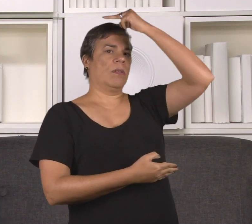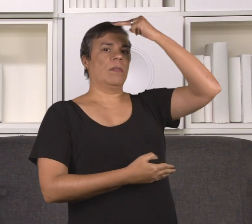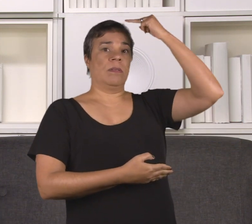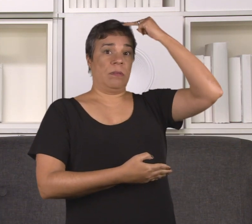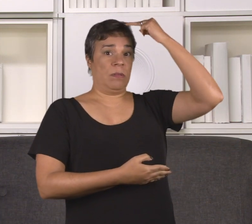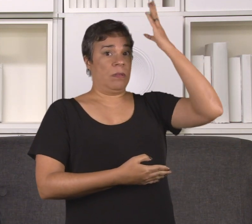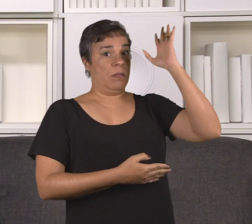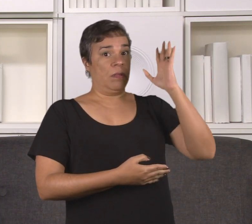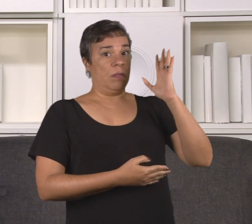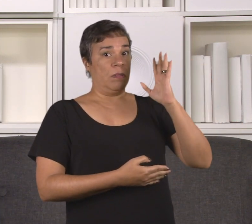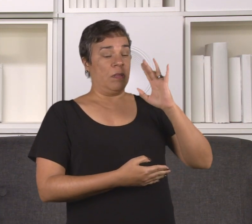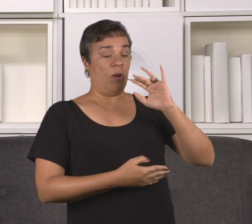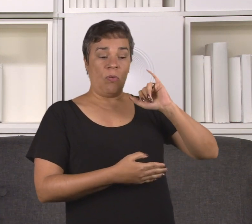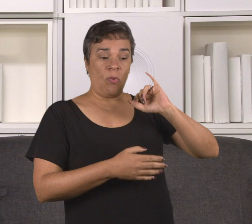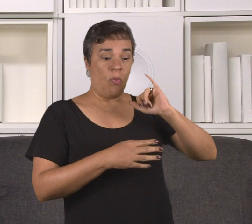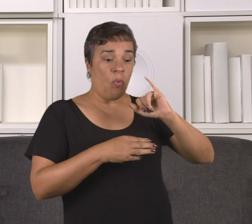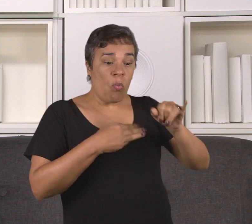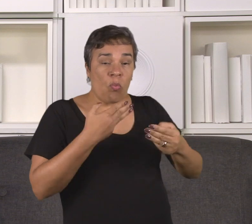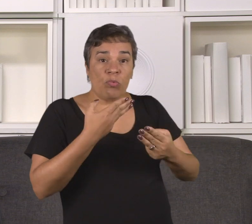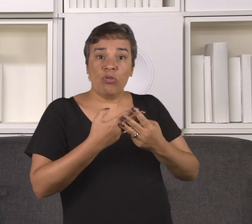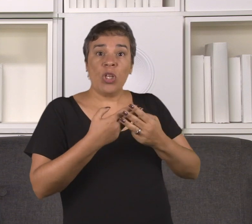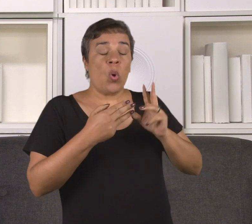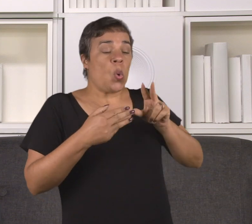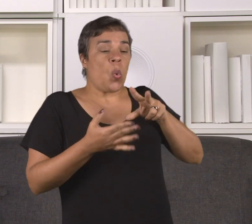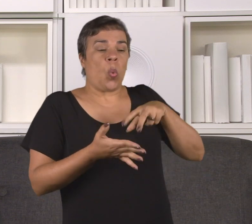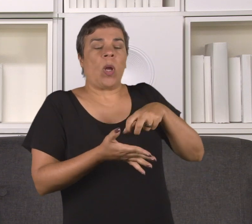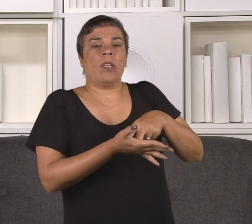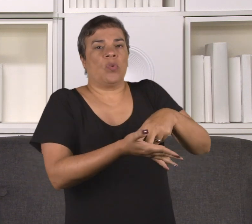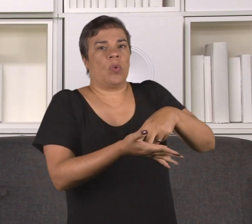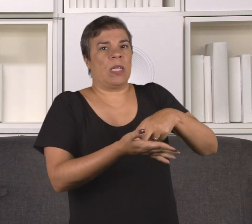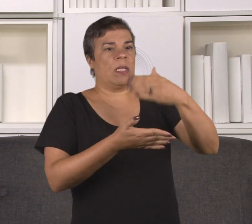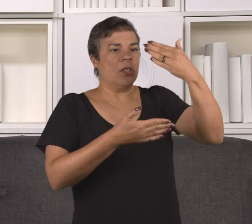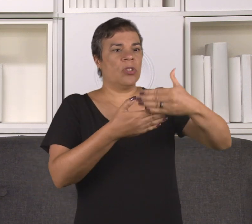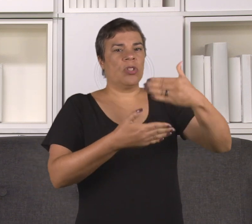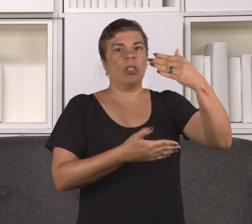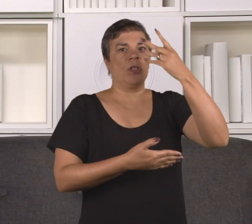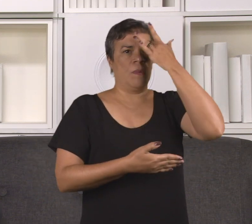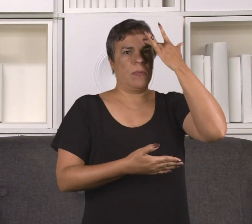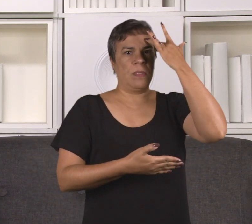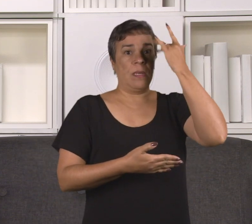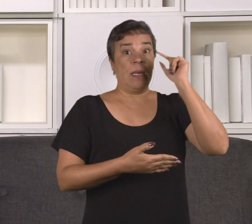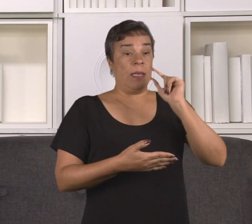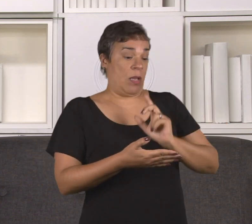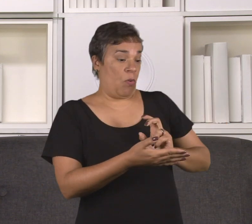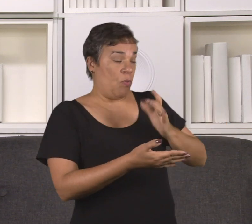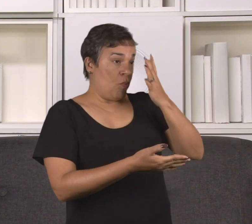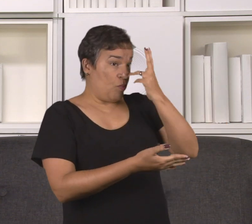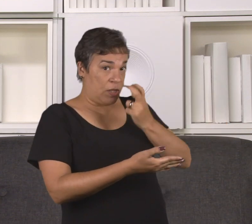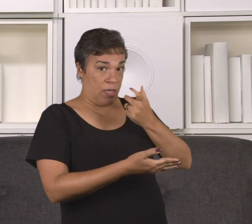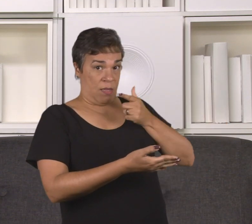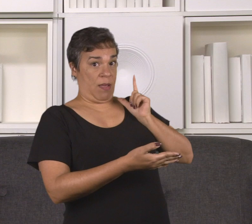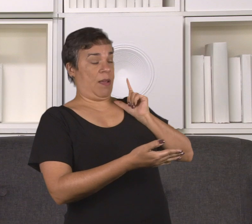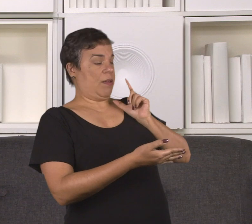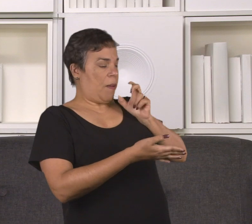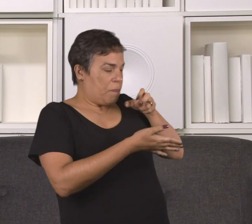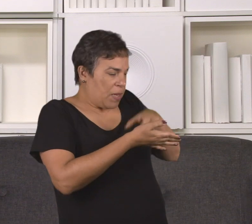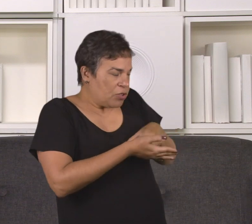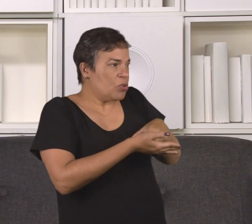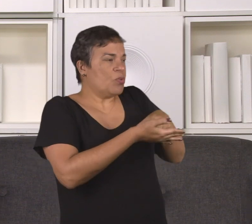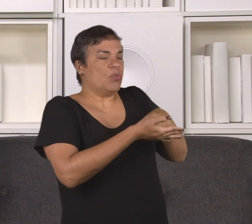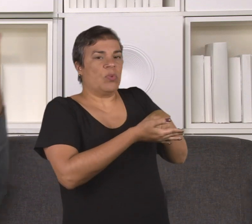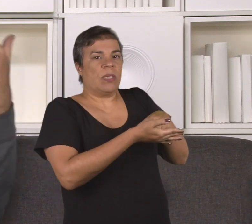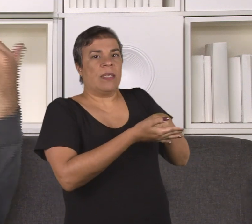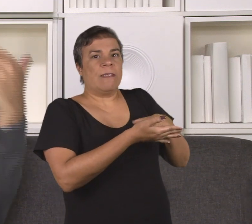Deus. Então, esse ato de adoração desse homem é extraordinário. E Jesus passa, então, a falar